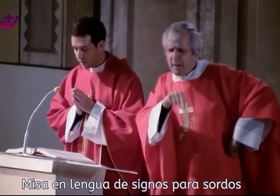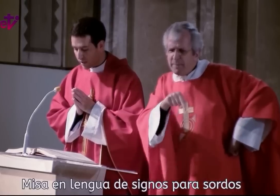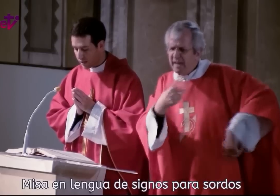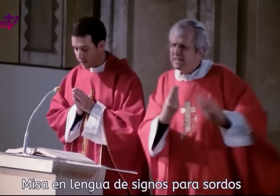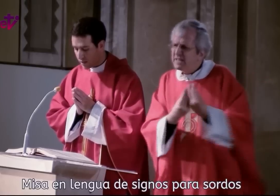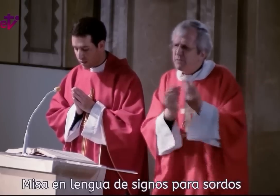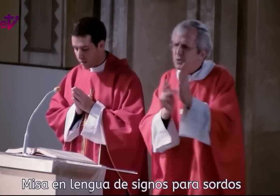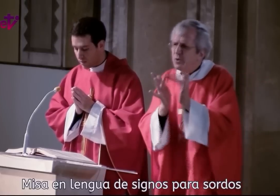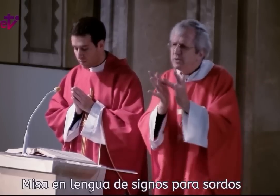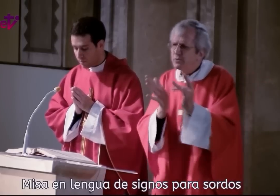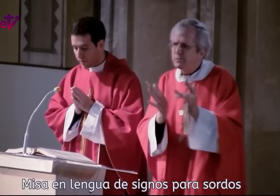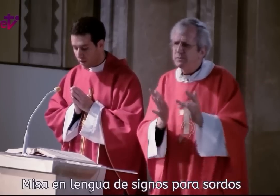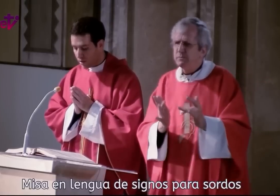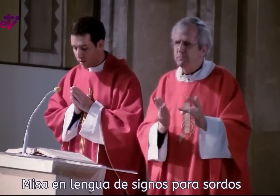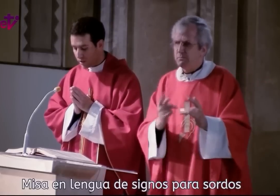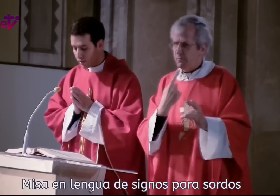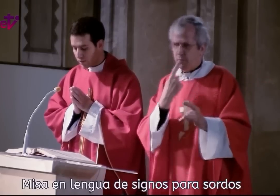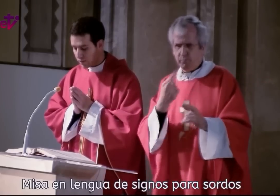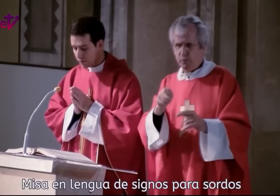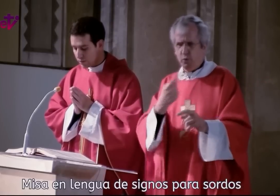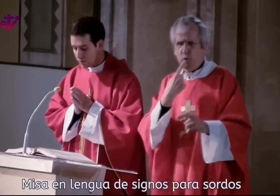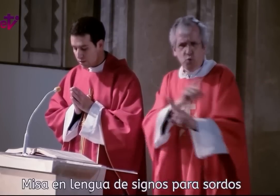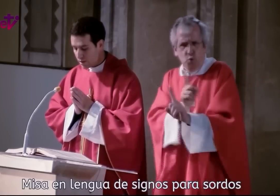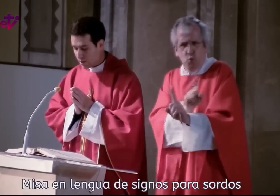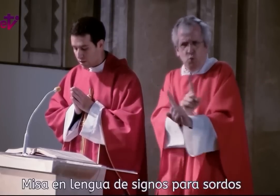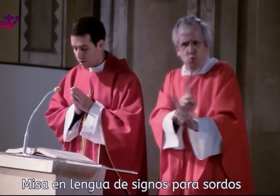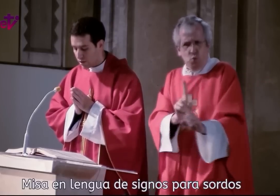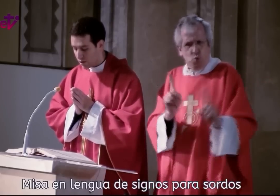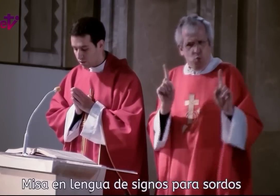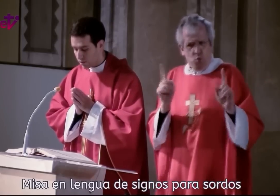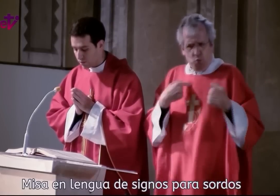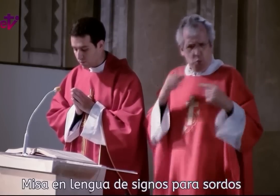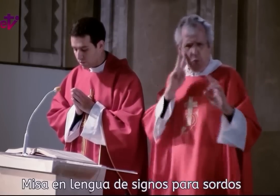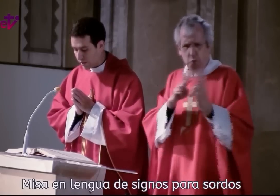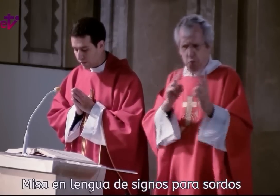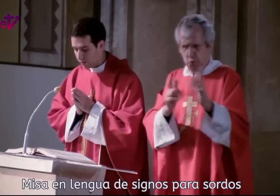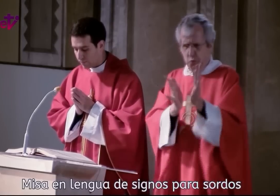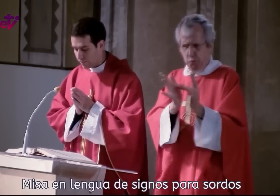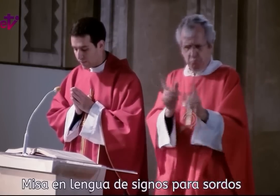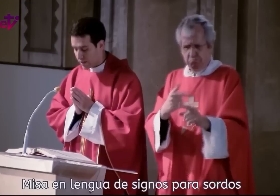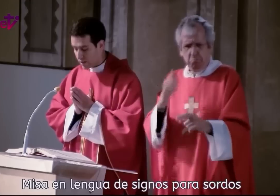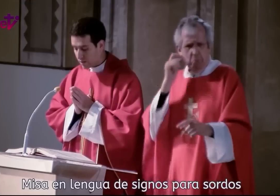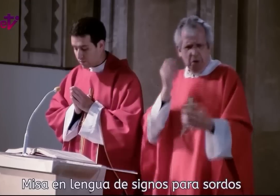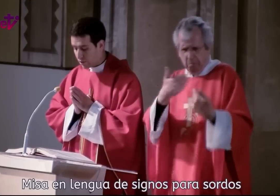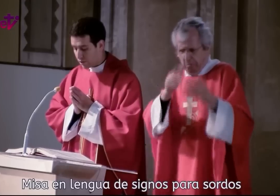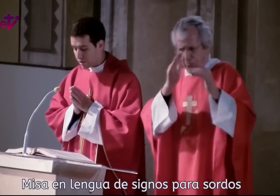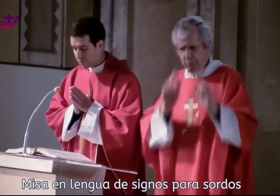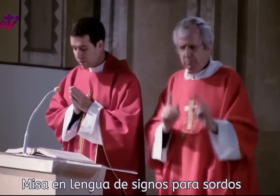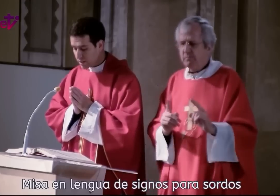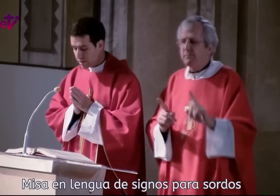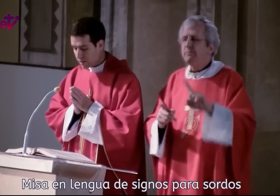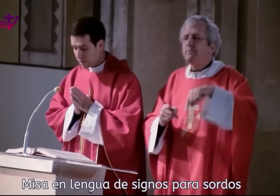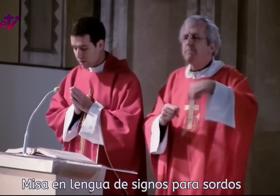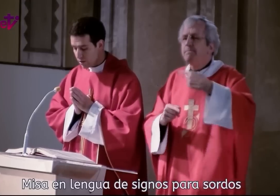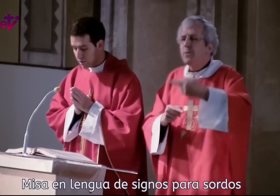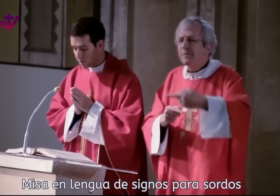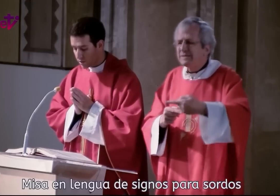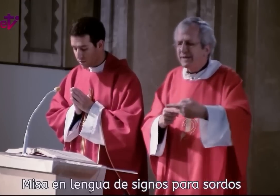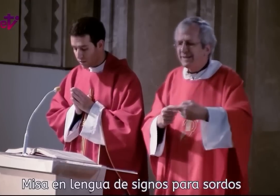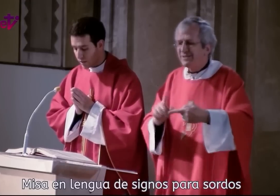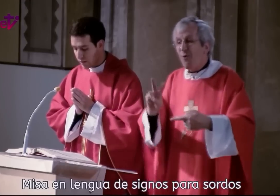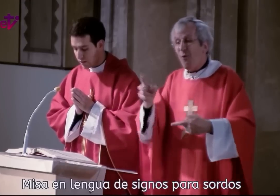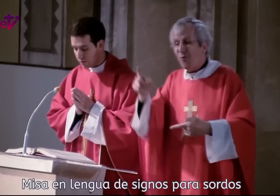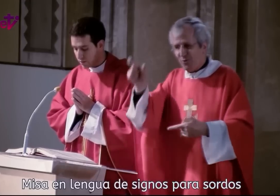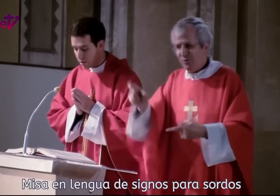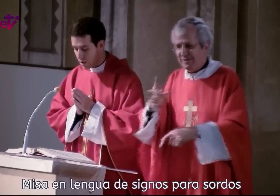estaba con él. Pero él lo negó diciendo: no lo conozco, mujer. Poco después lo vio